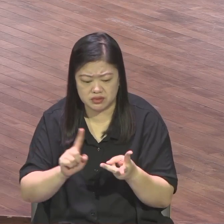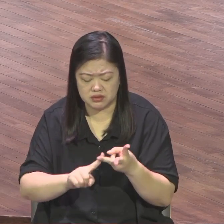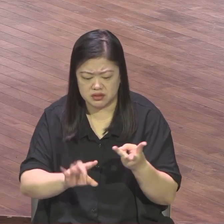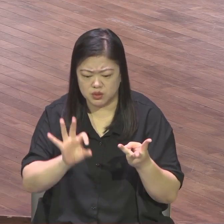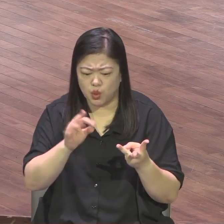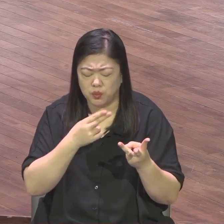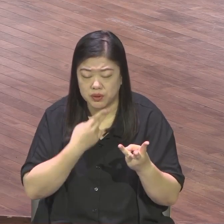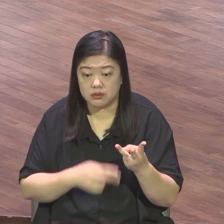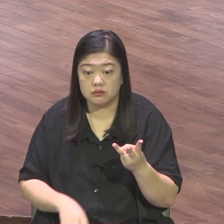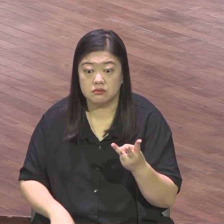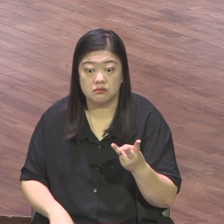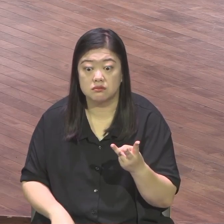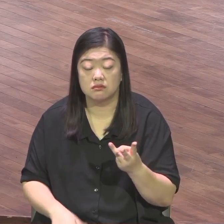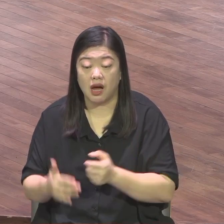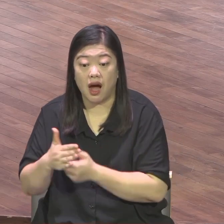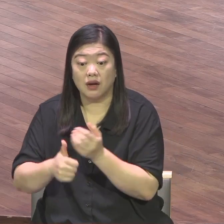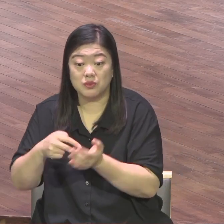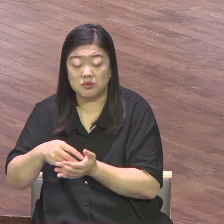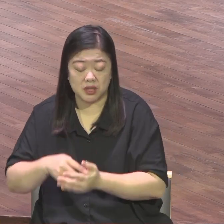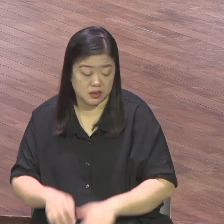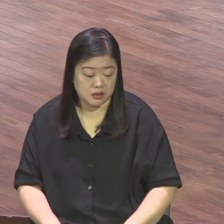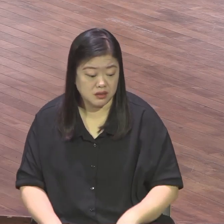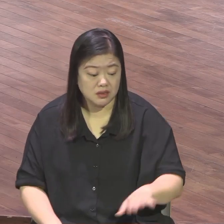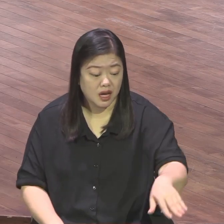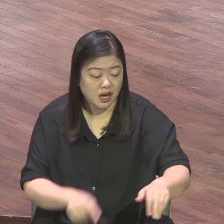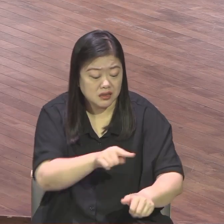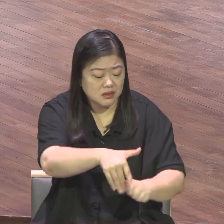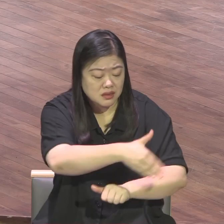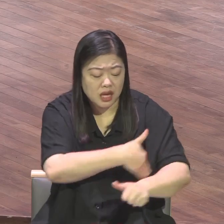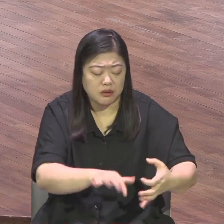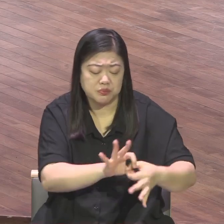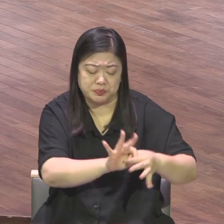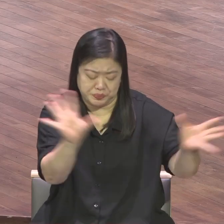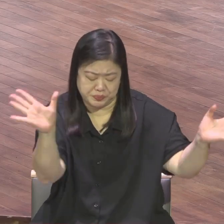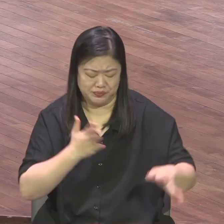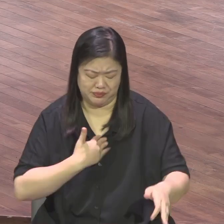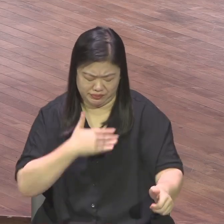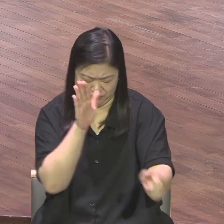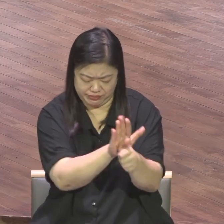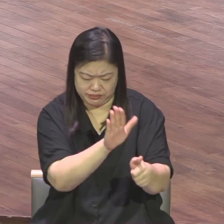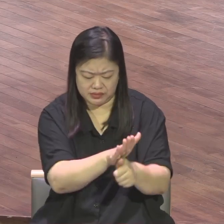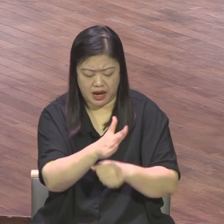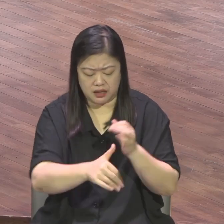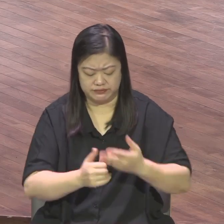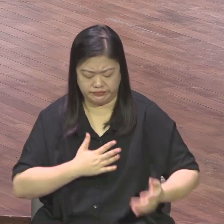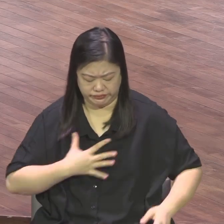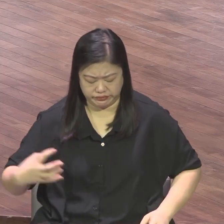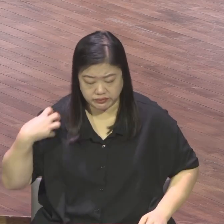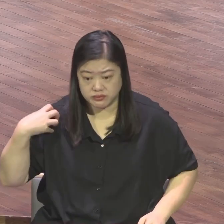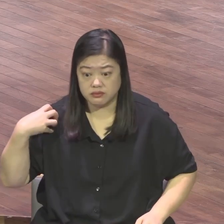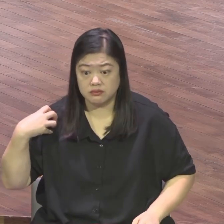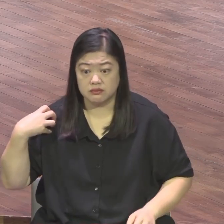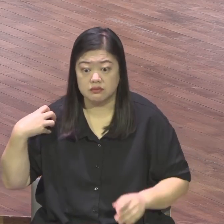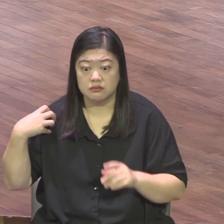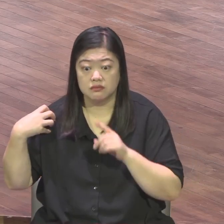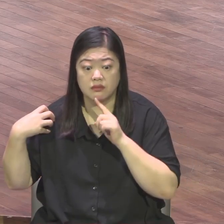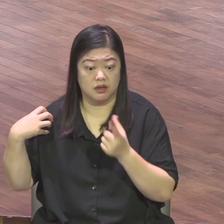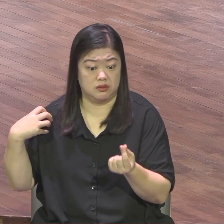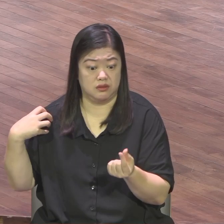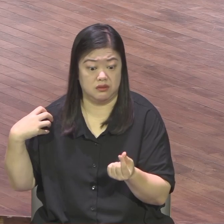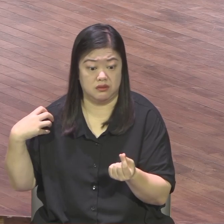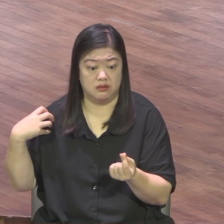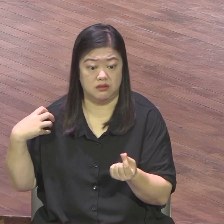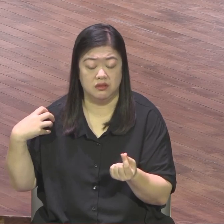자를 부끄럽게 하는, 약한 자도 있는 자를 부끄럽게 하는 하나님의 능력이 갈리에서 예루살렘으로 전 세계로 확산된 줄